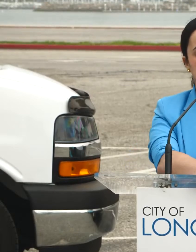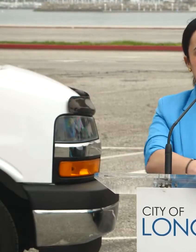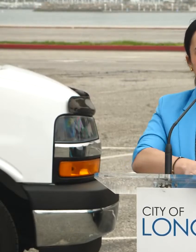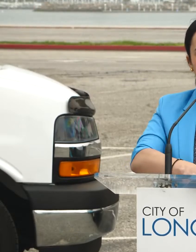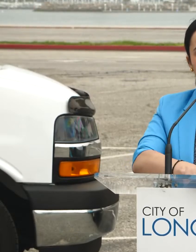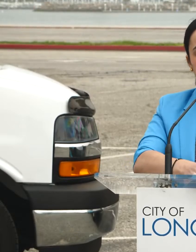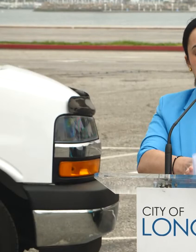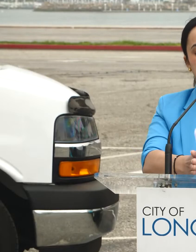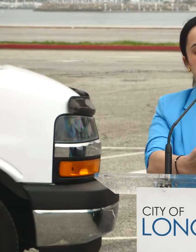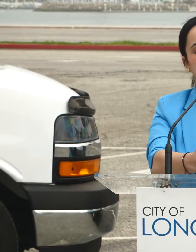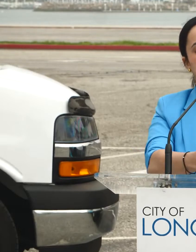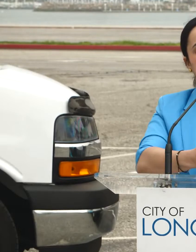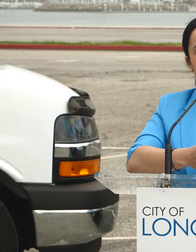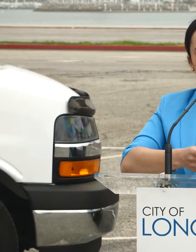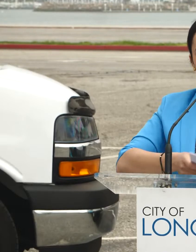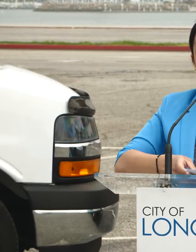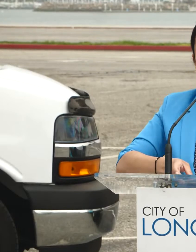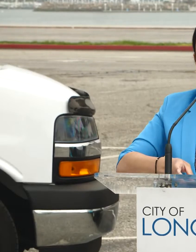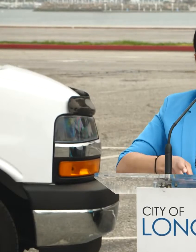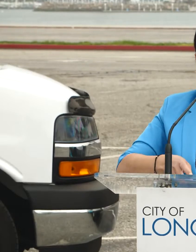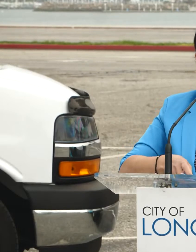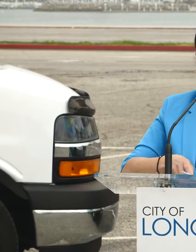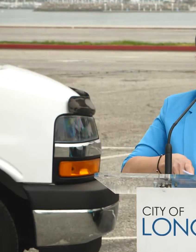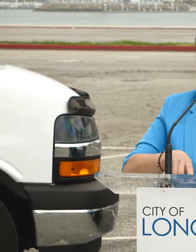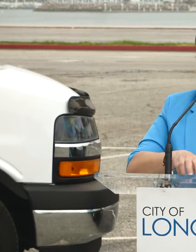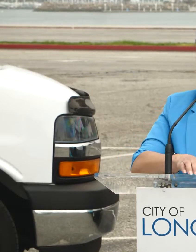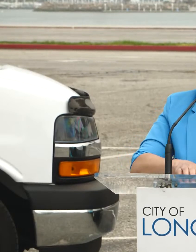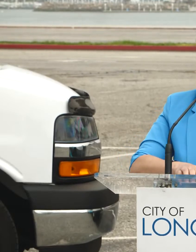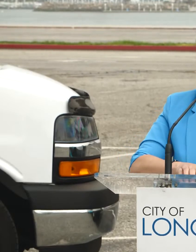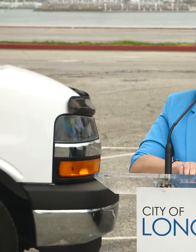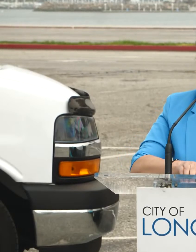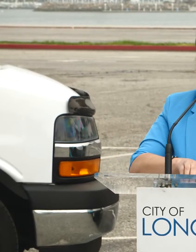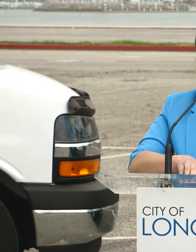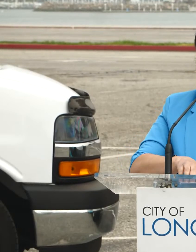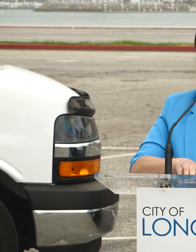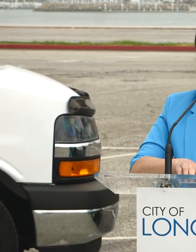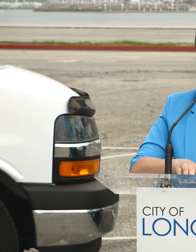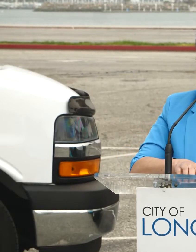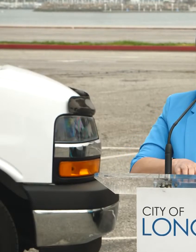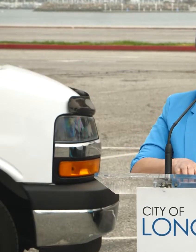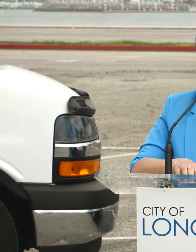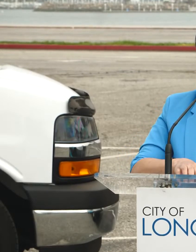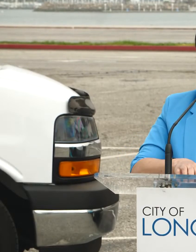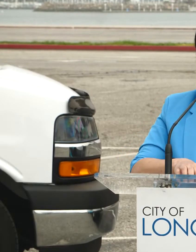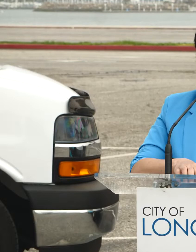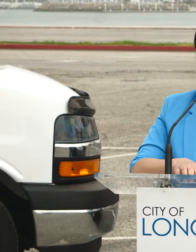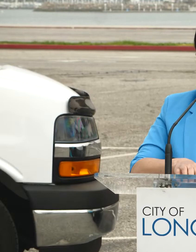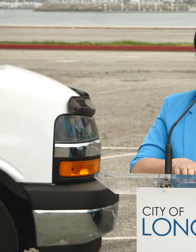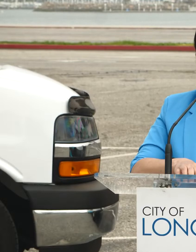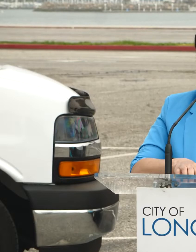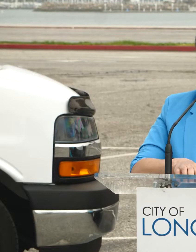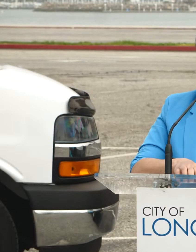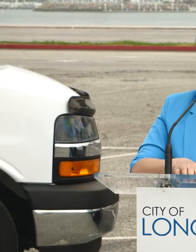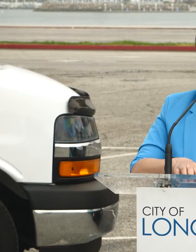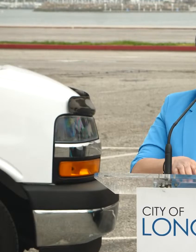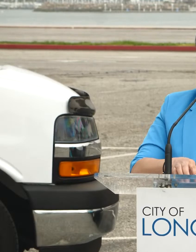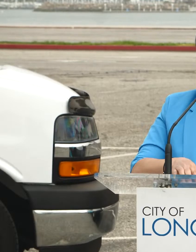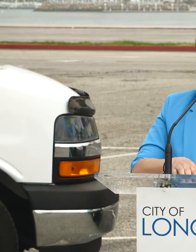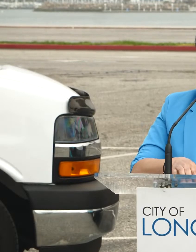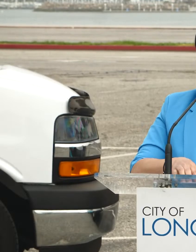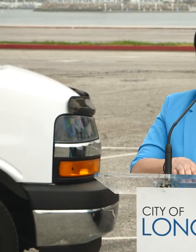En comparación con el conteo de 2022, el número de personas que están experimentando la falta de vivienda por primera